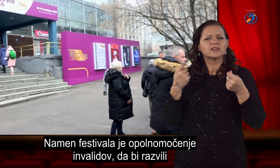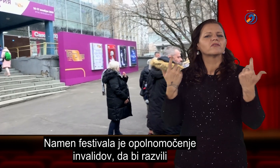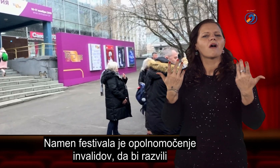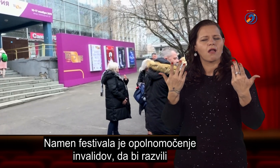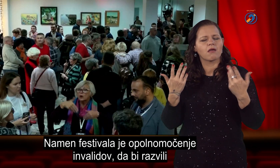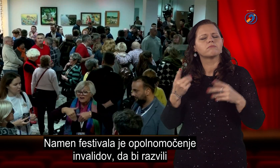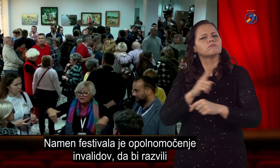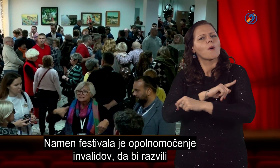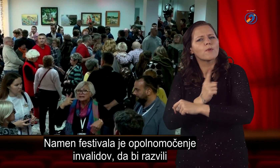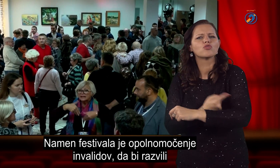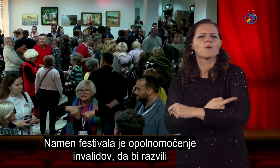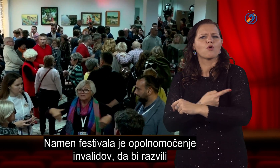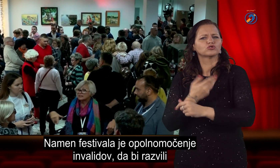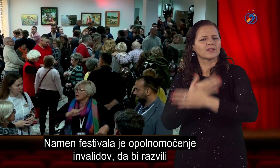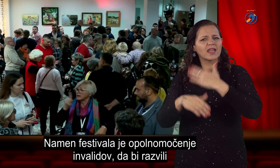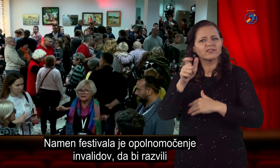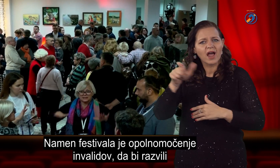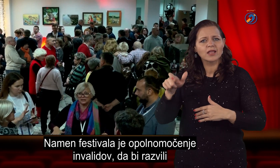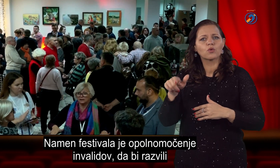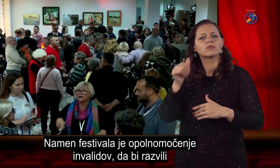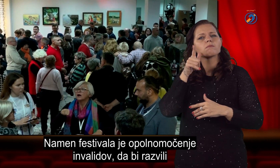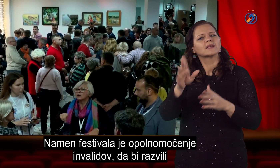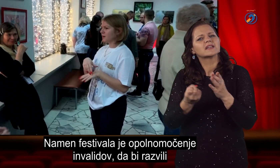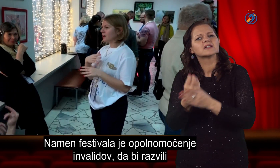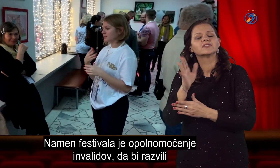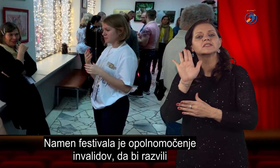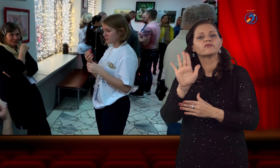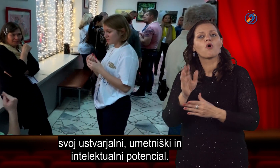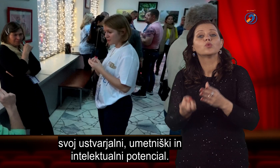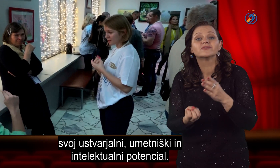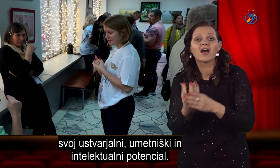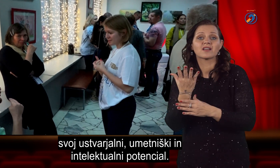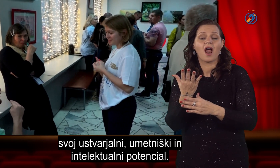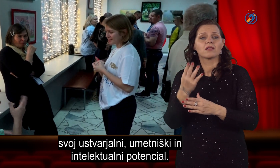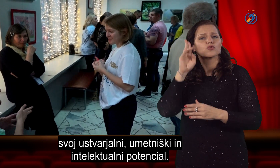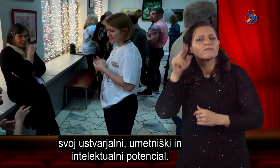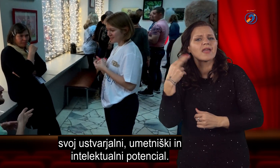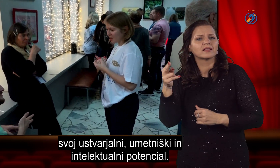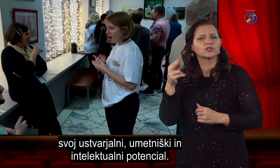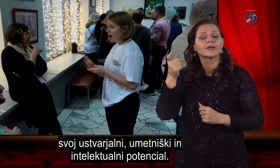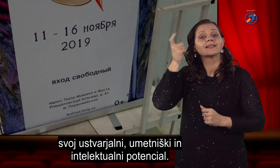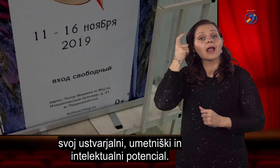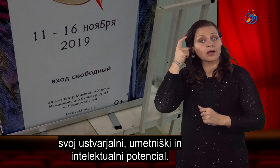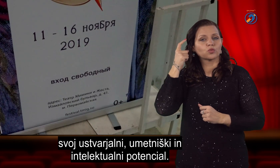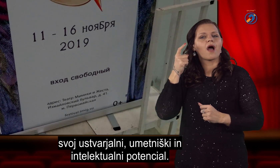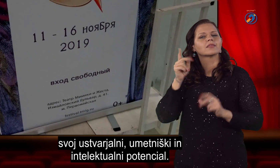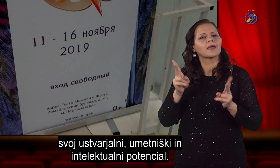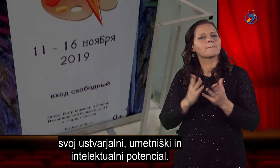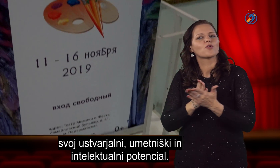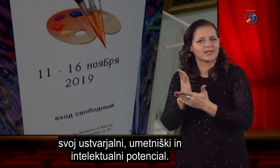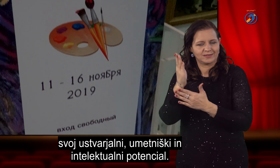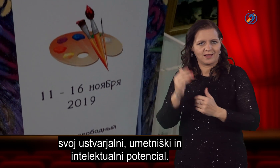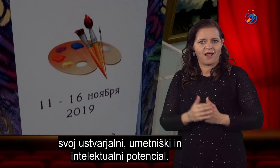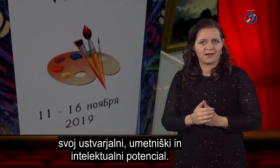Namen festivala je opolnomočenje invalidov, da bi razvili svoj ustvarjalni, umetniški in